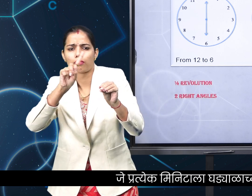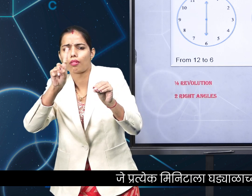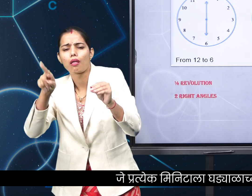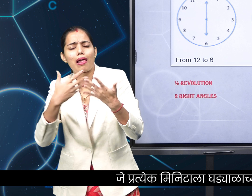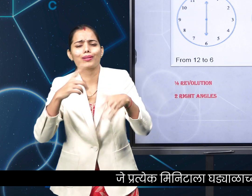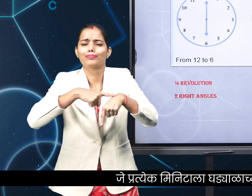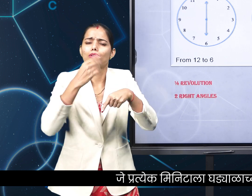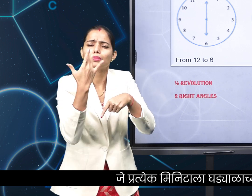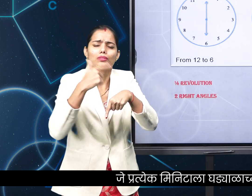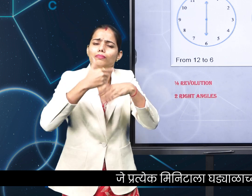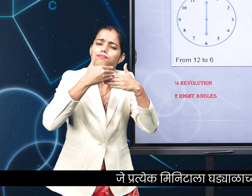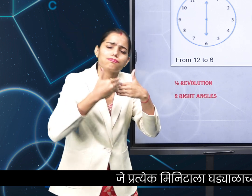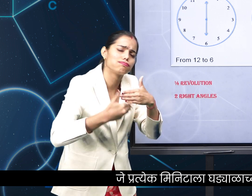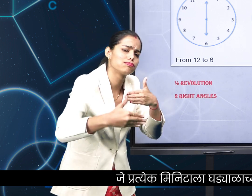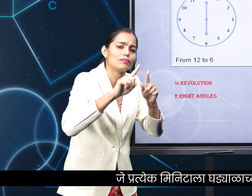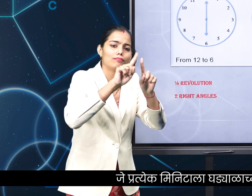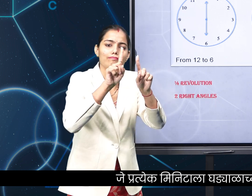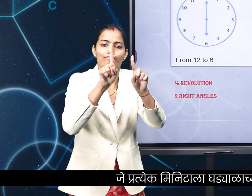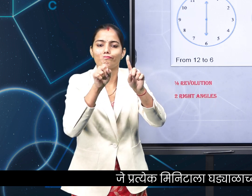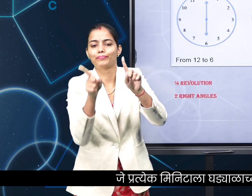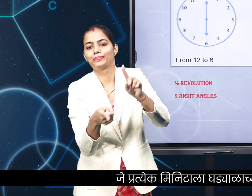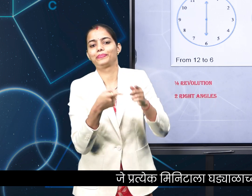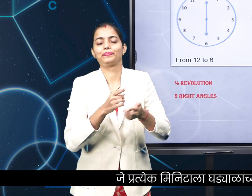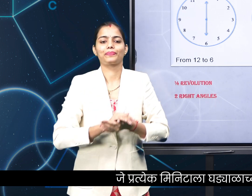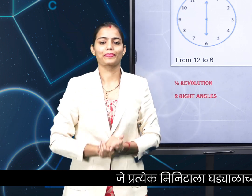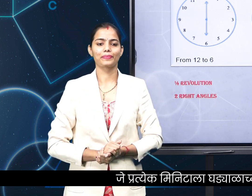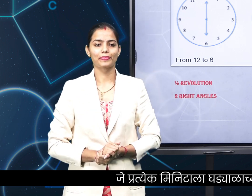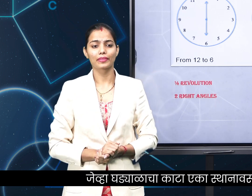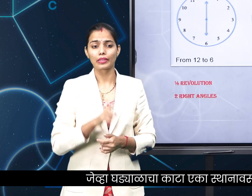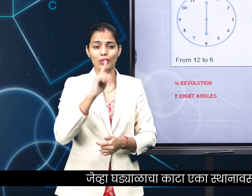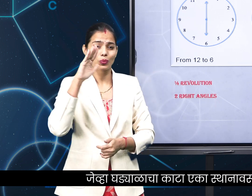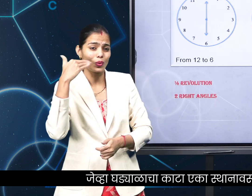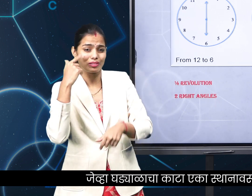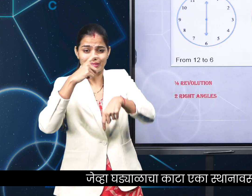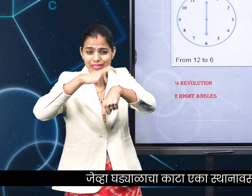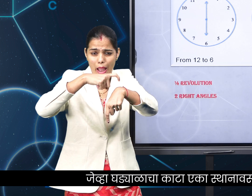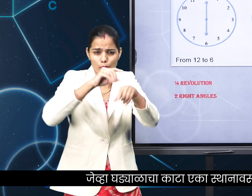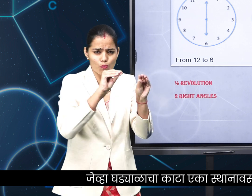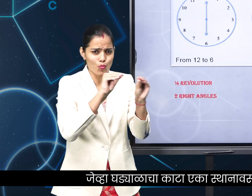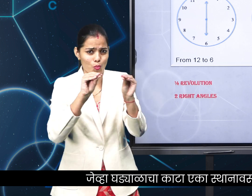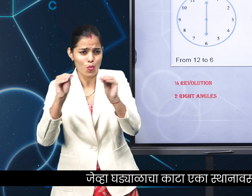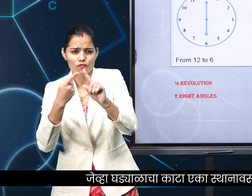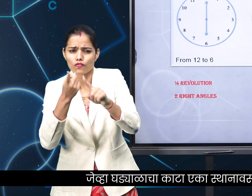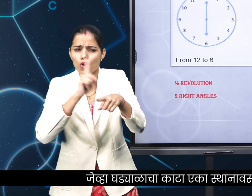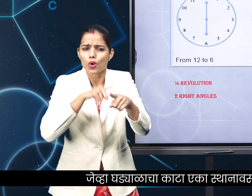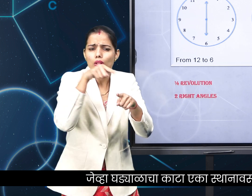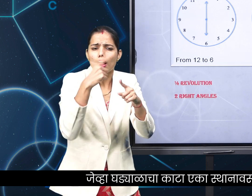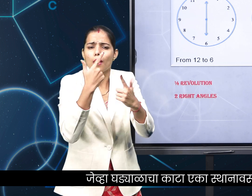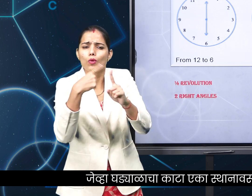जे प्रत्येक मिनिटाला घड्याळाच्या दिशेने फिरतात. जेव्हा घड्याळाचा काटा एका स्थानावरून दुसऱ्या स्थानावर